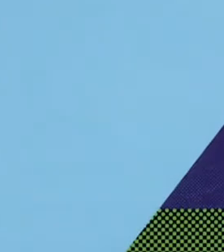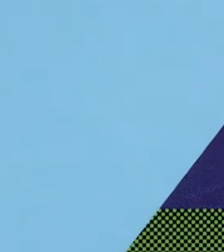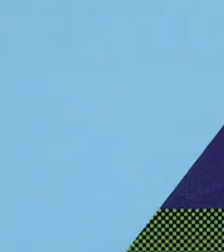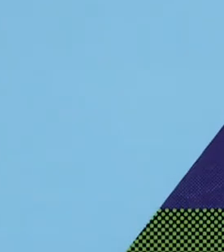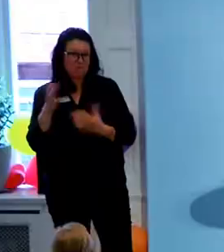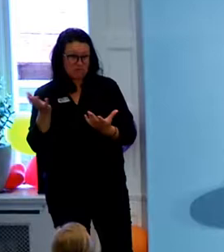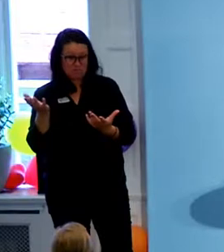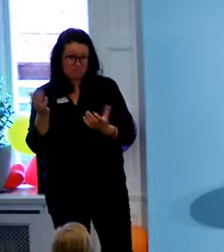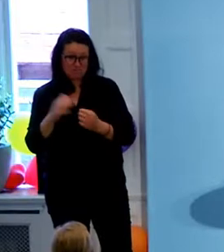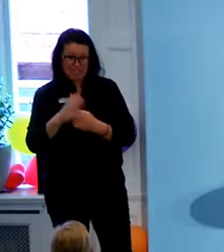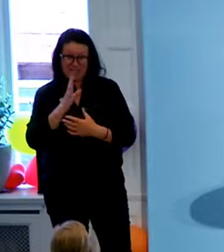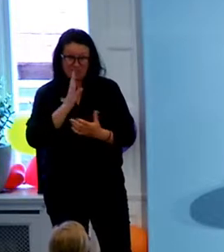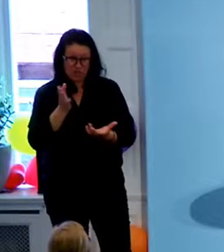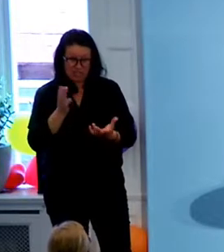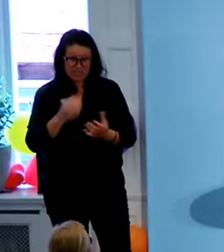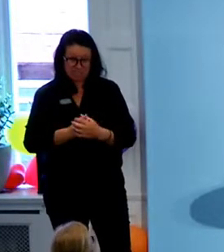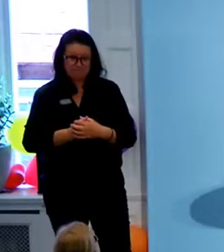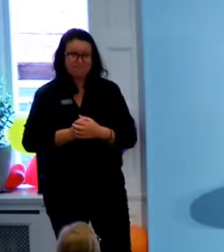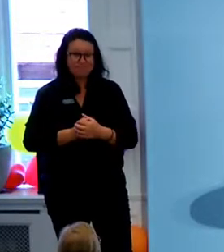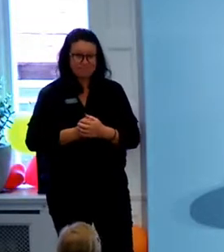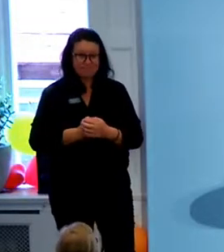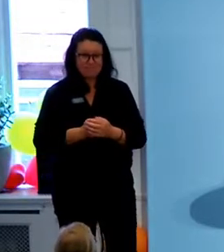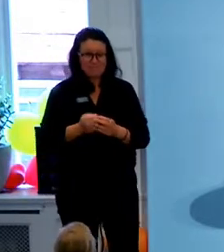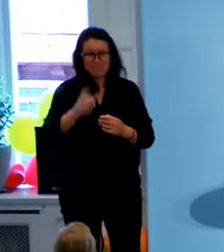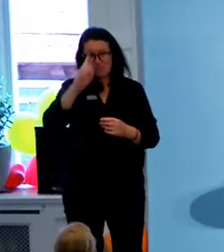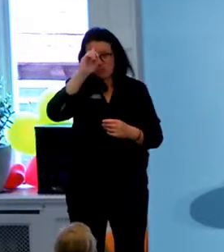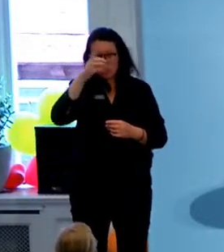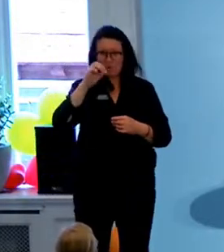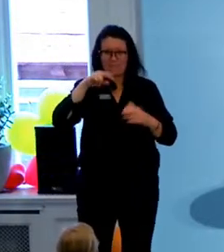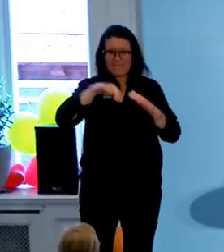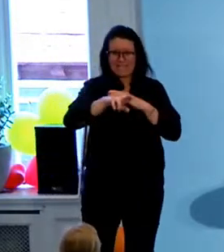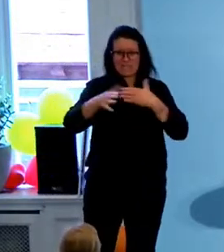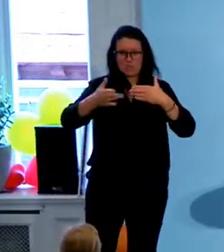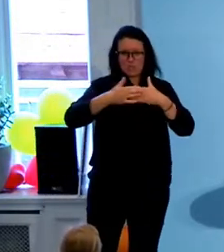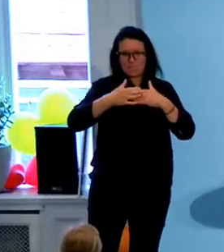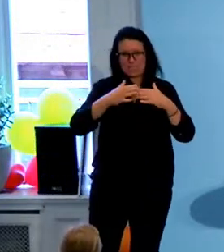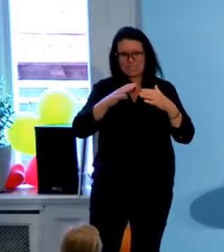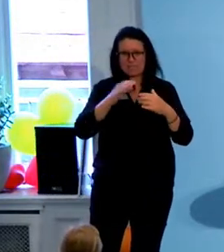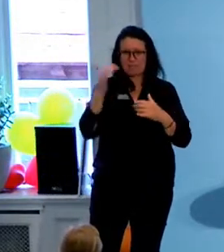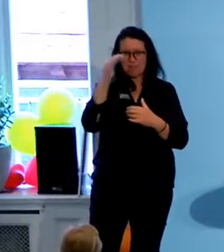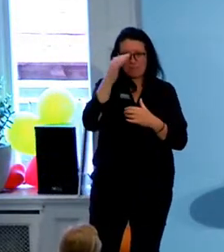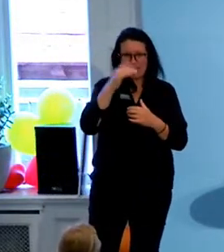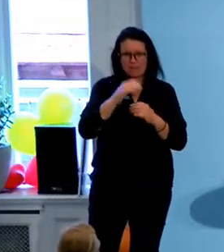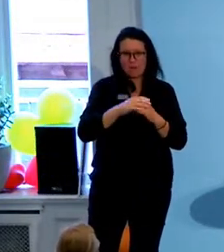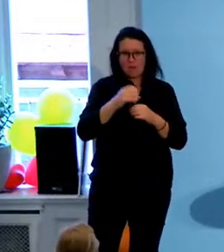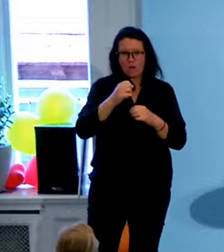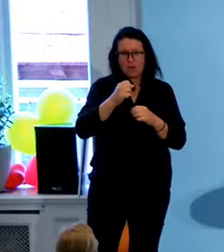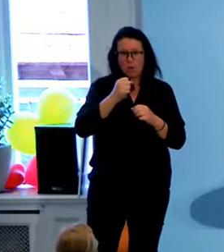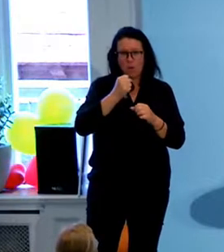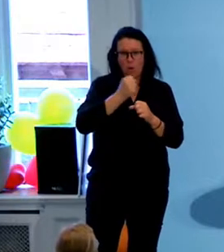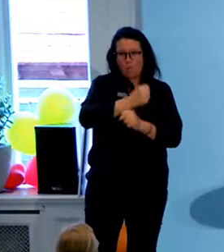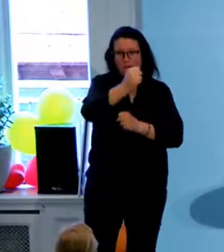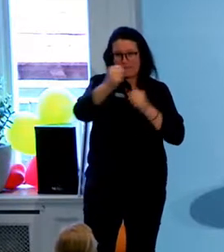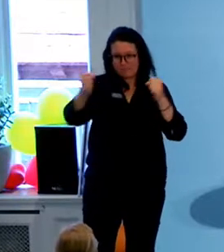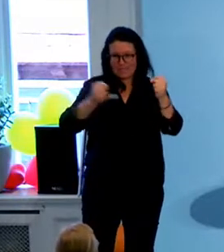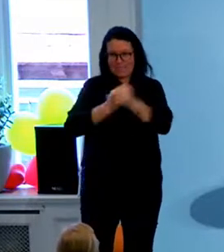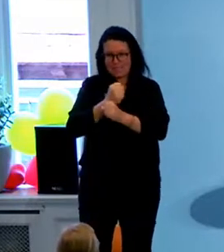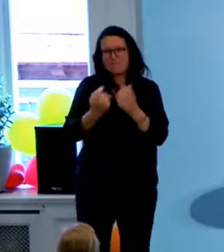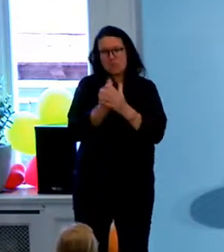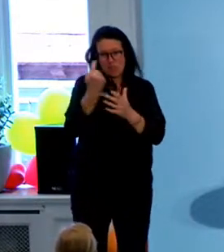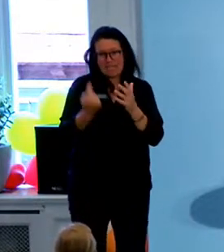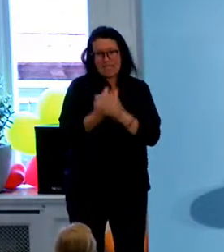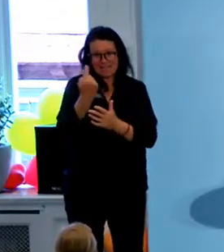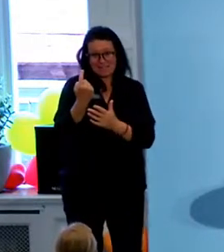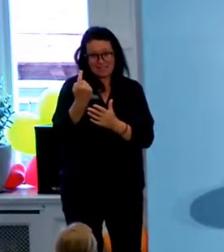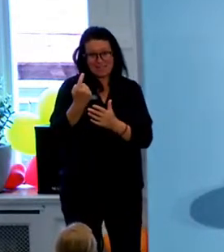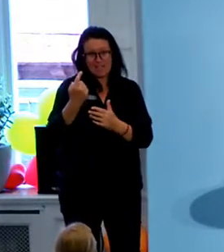allvarligt. Med insikten om inneslutningens problem och mobilitetens möjligheter i ryggen har vi underlag